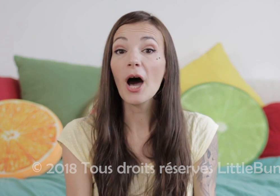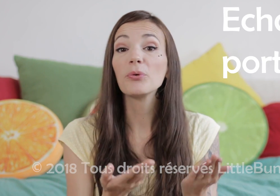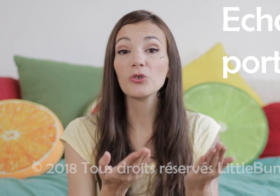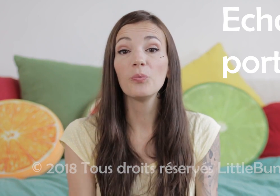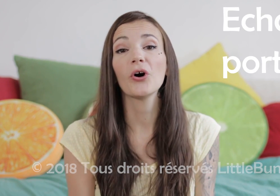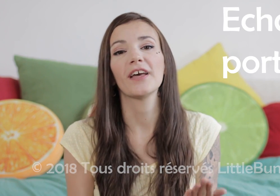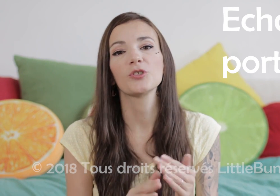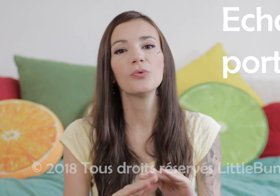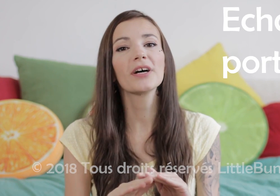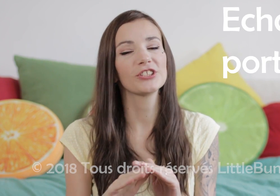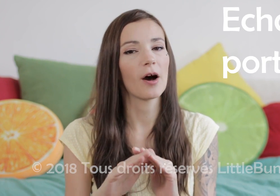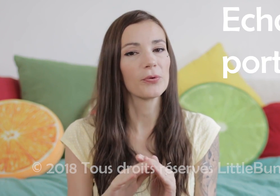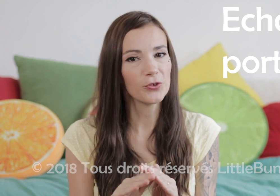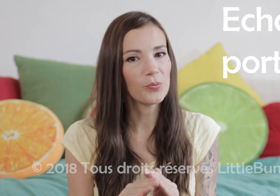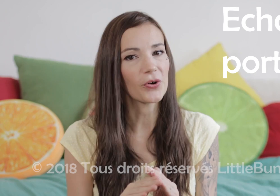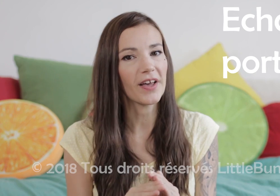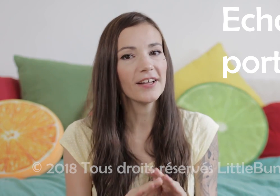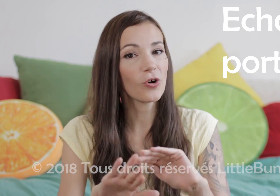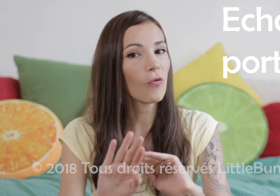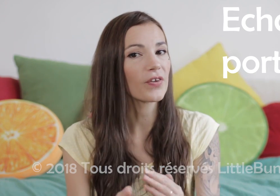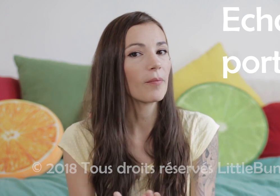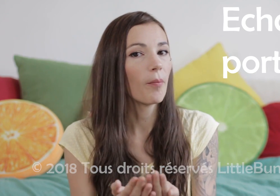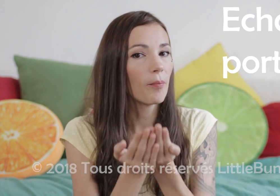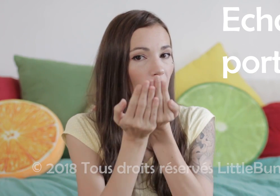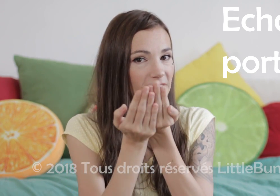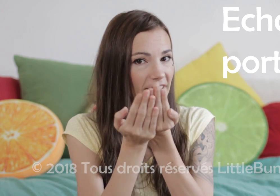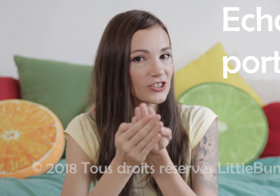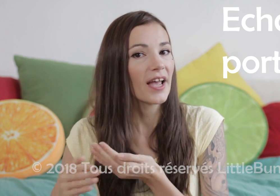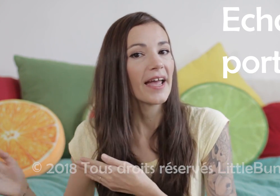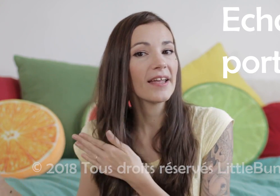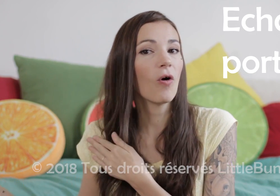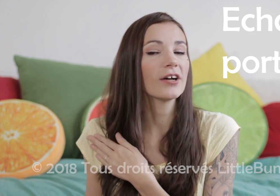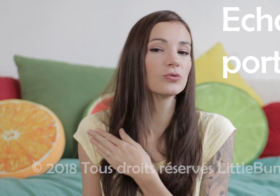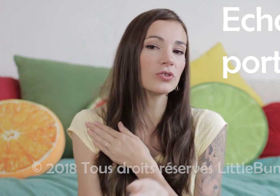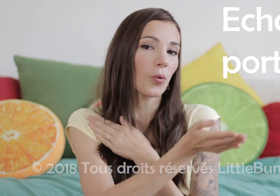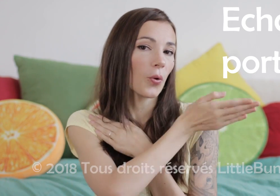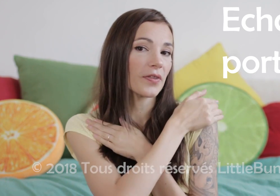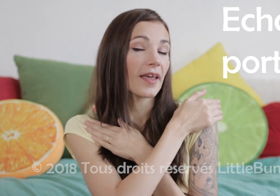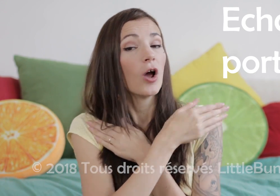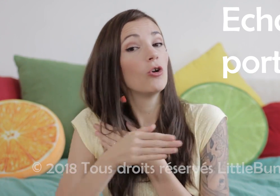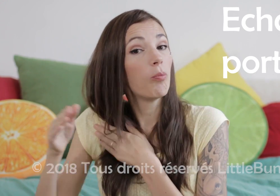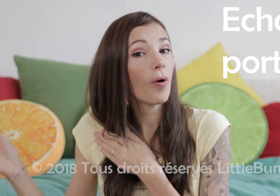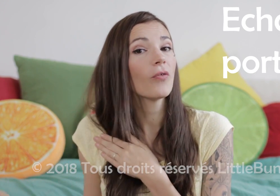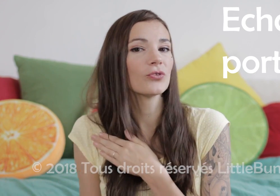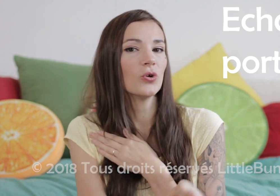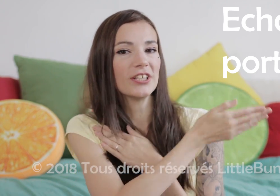l'écharpe de portage. Pour écharpe de portage, on fait portage et on rajoute le pan de